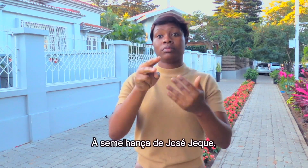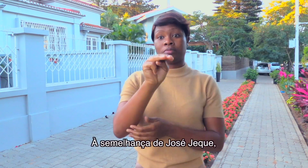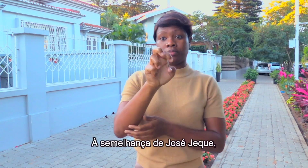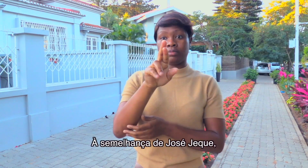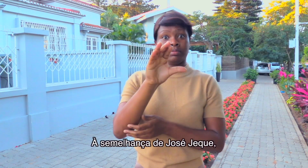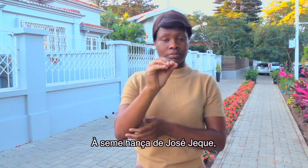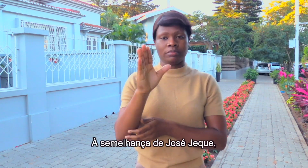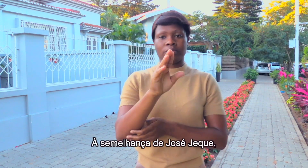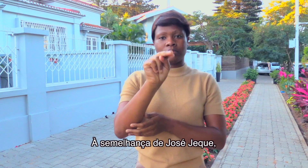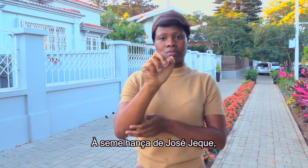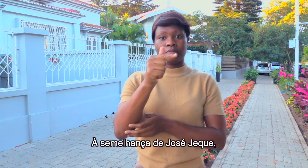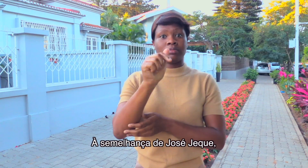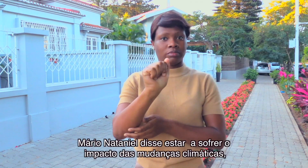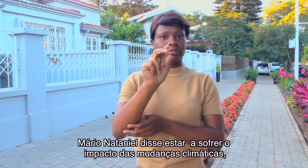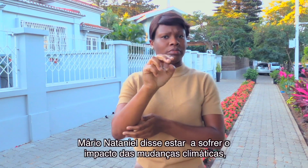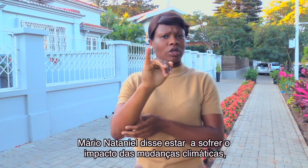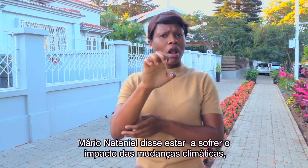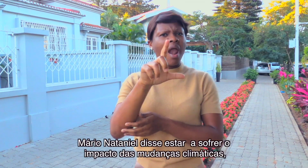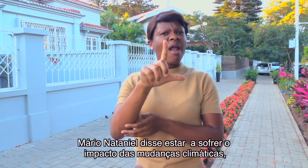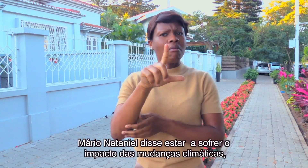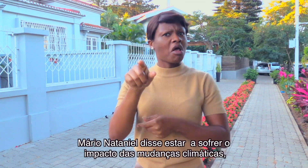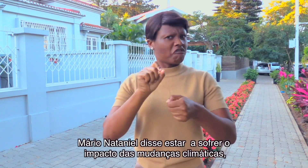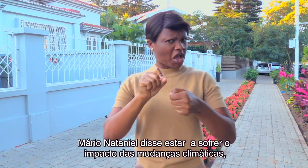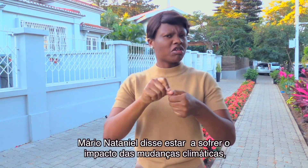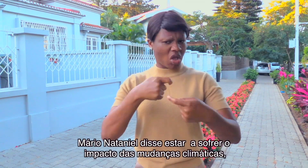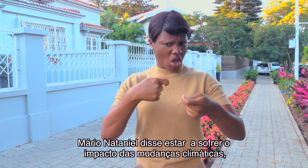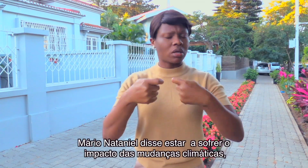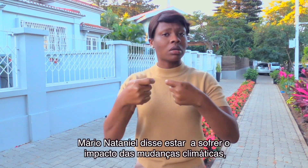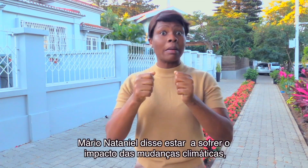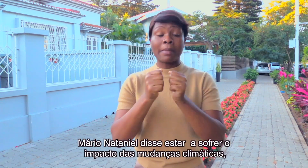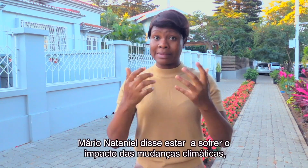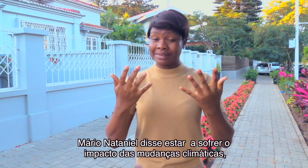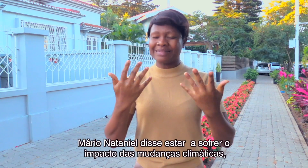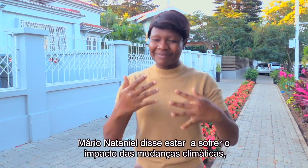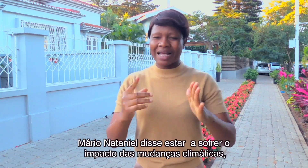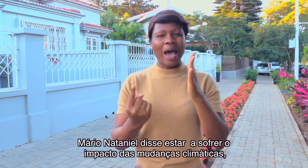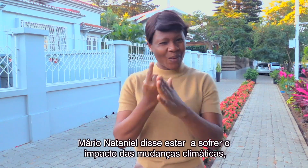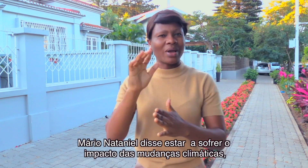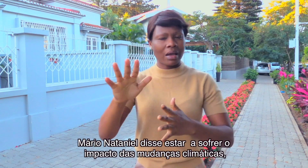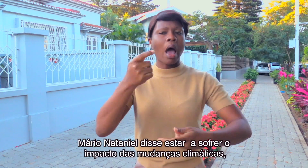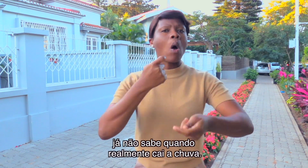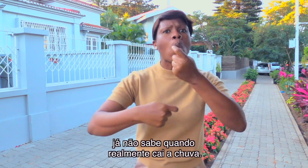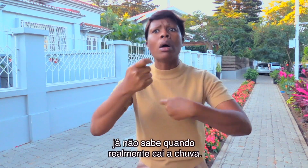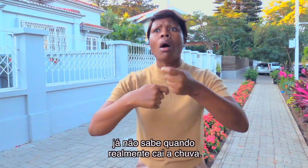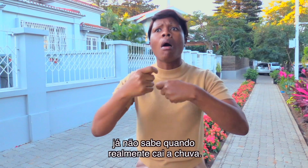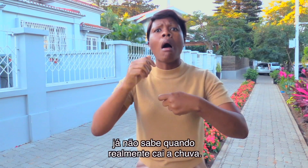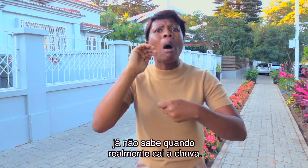À semelhança de José Jeque, Mário Nathaniel disse estar a sofrer o impacto das mudanças climáticas. Já não sabe